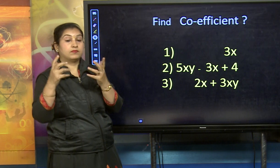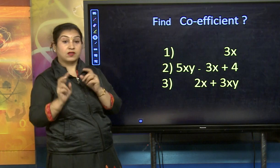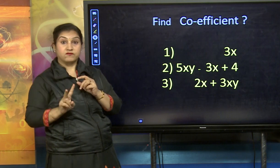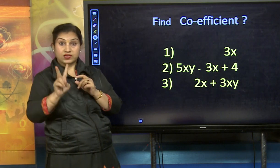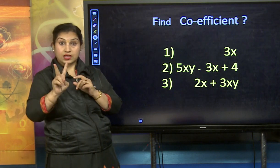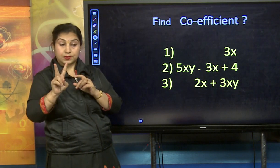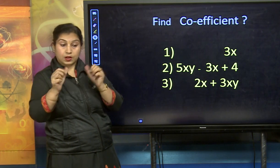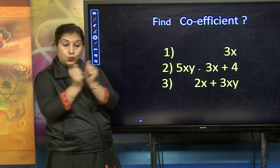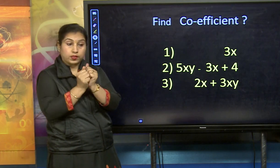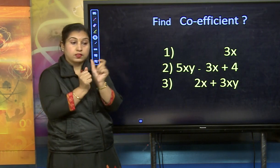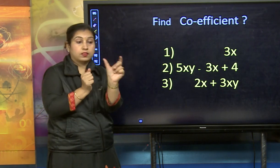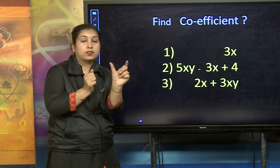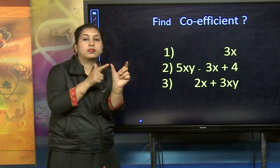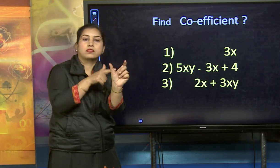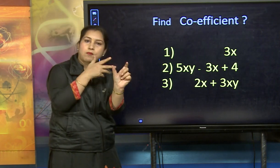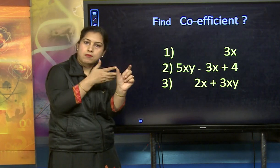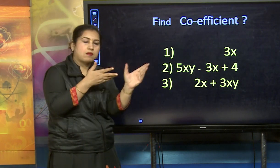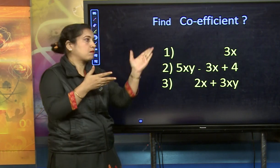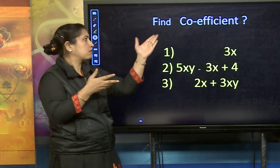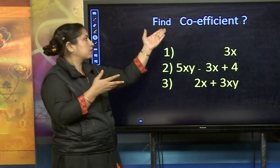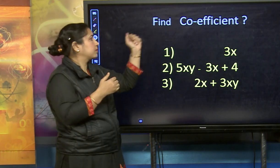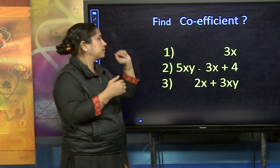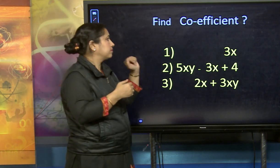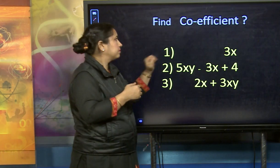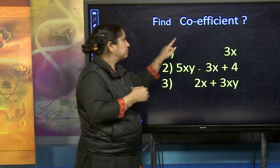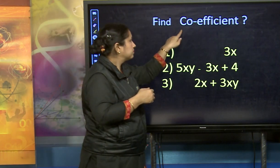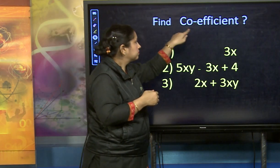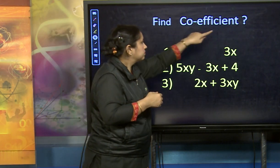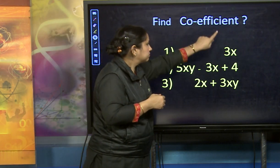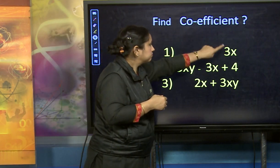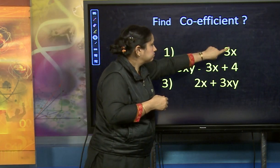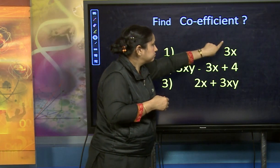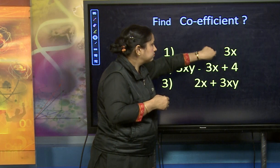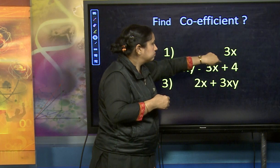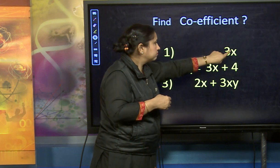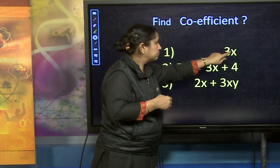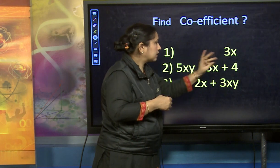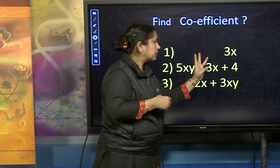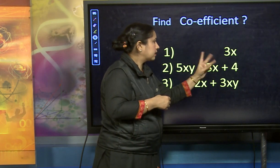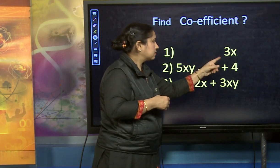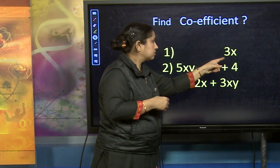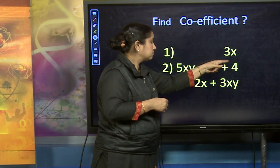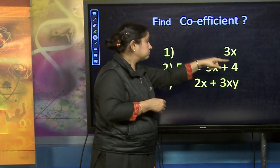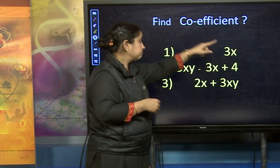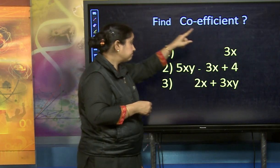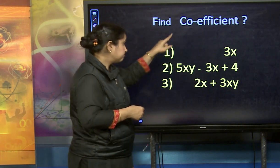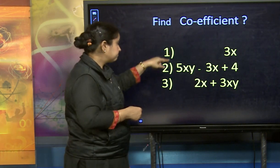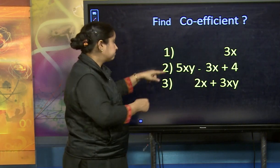स्पेयरिंग को वेरिएबल के साथ में जो भी जो भी कुछ होगा उसे कहते हैं ऐसे यहां